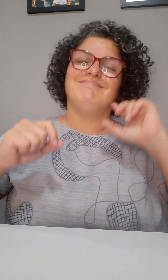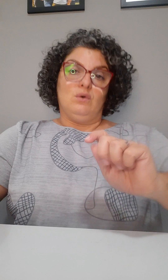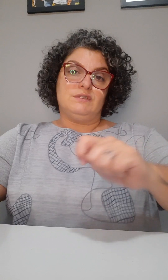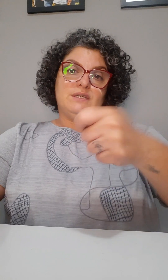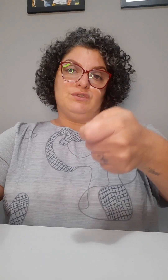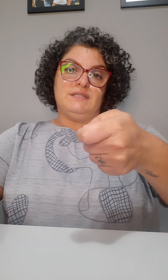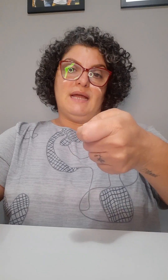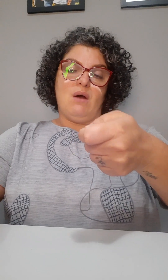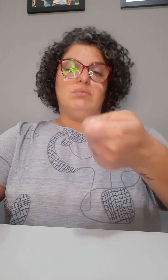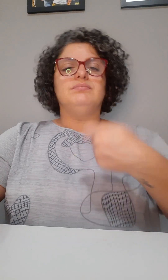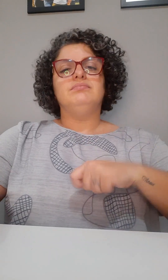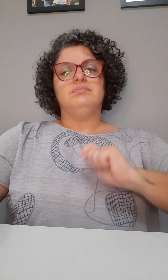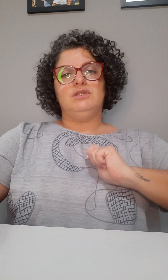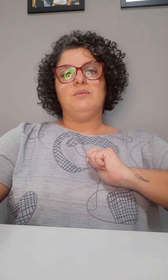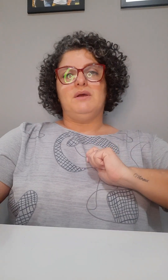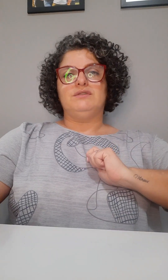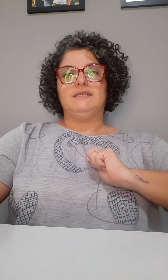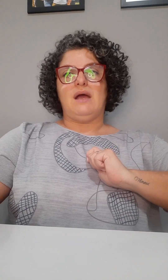O seu sinal e o meu sinal.